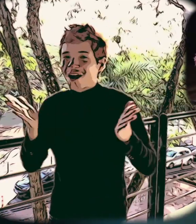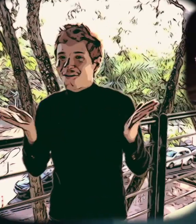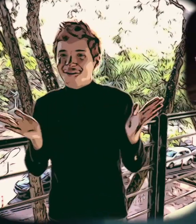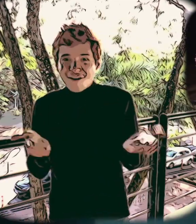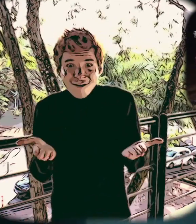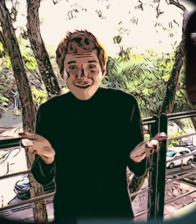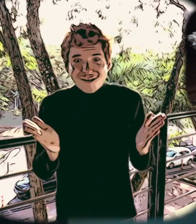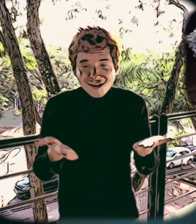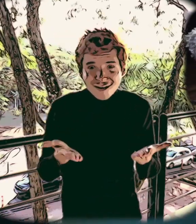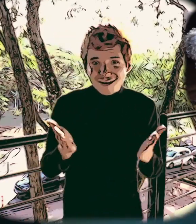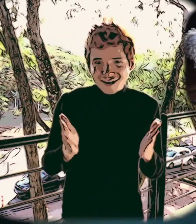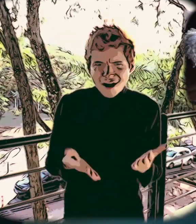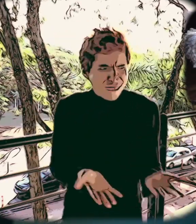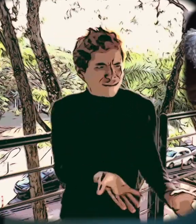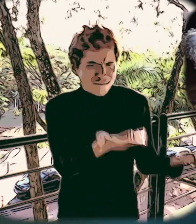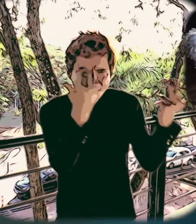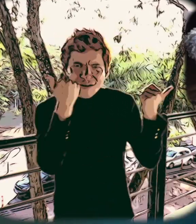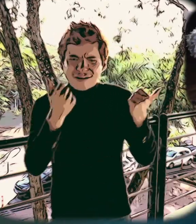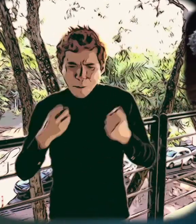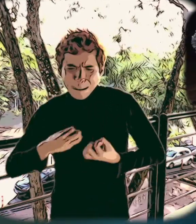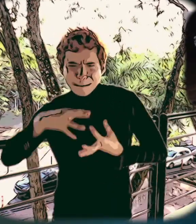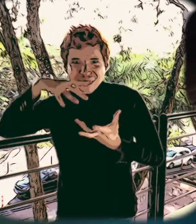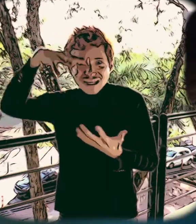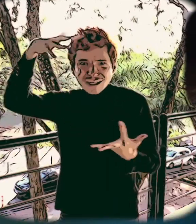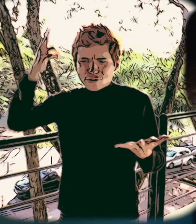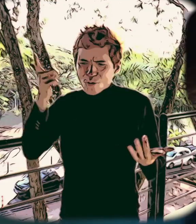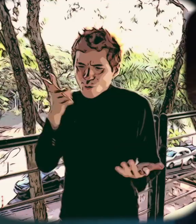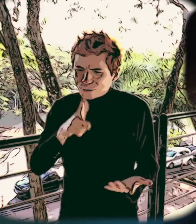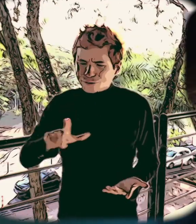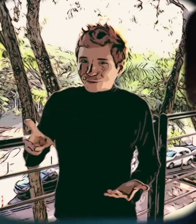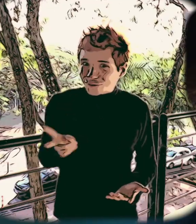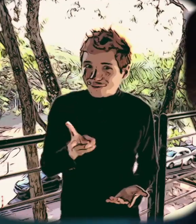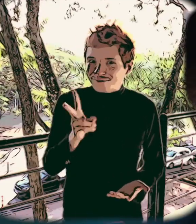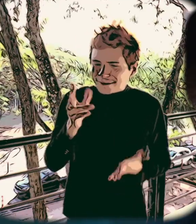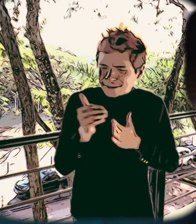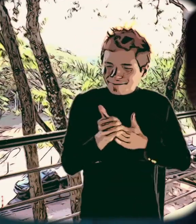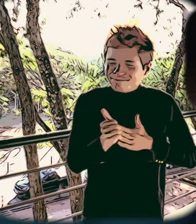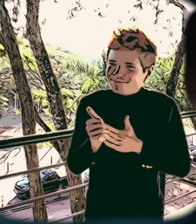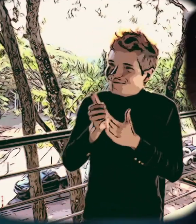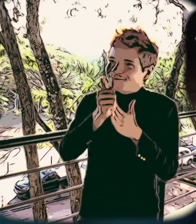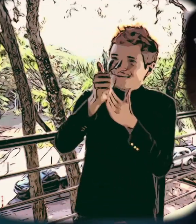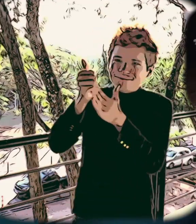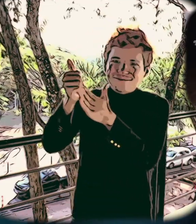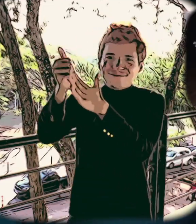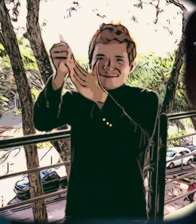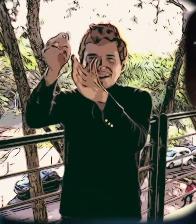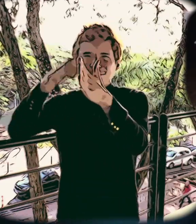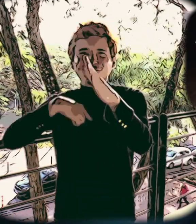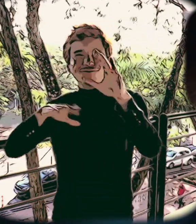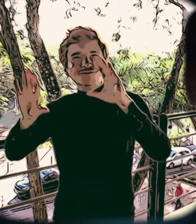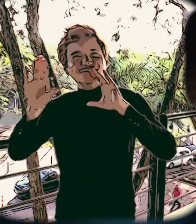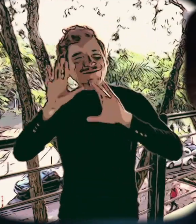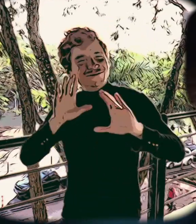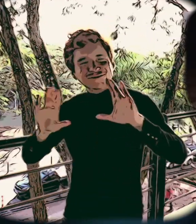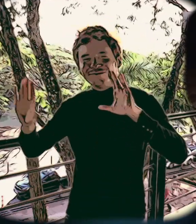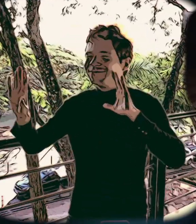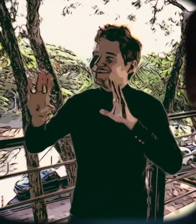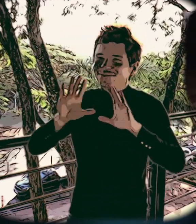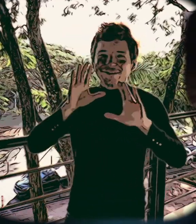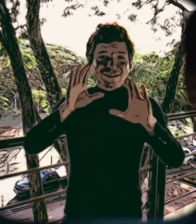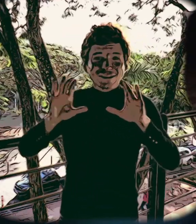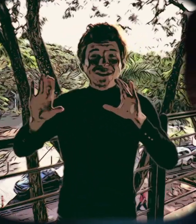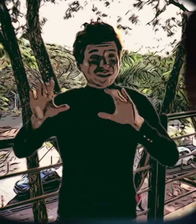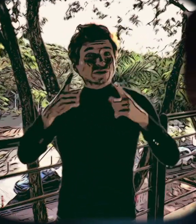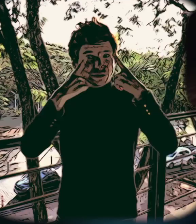Sua brincadeira e agora, vambora que esse brilho continua a conduzir meu